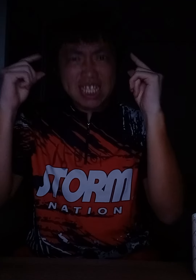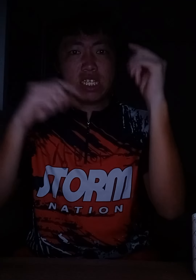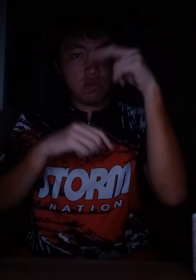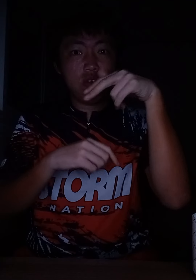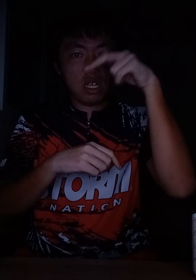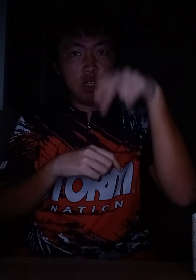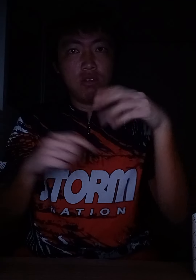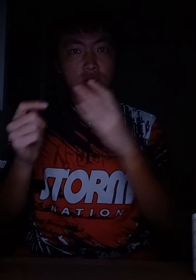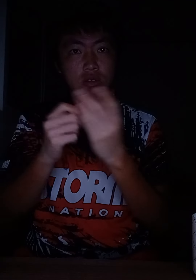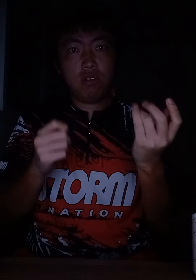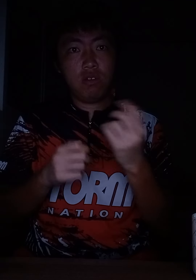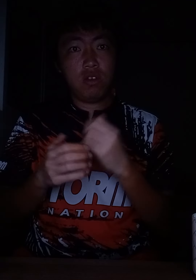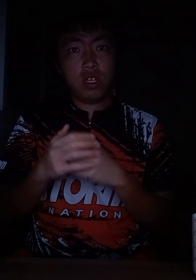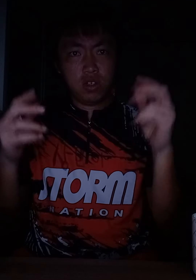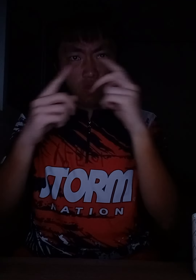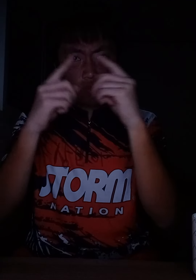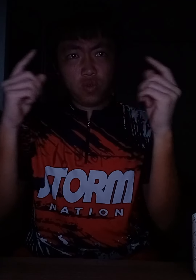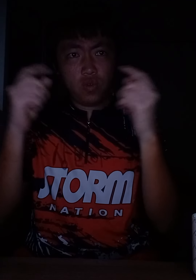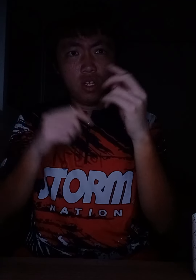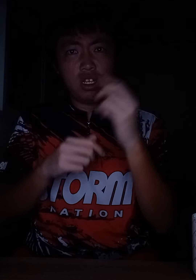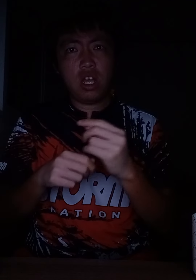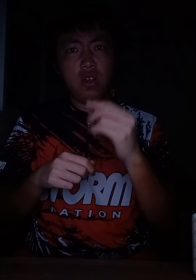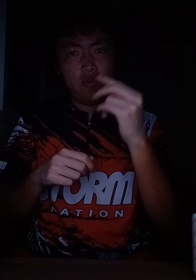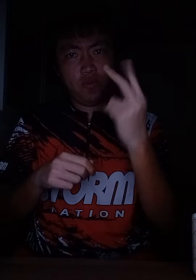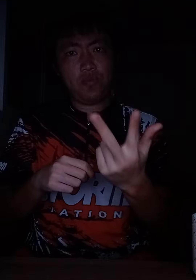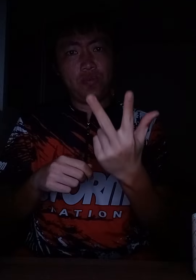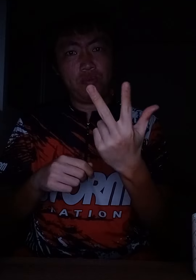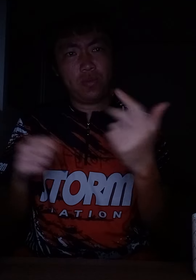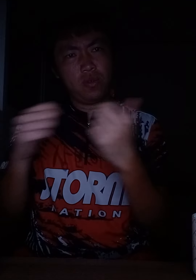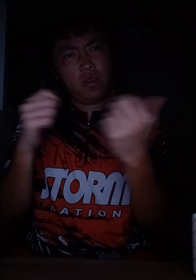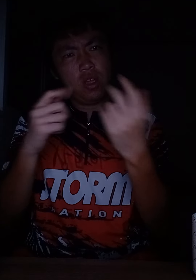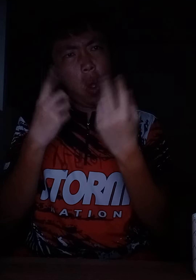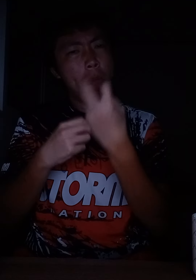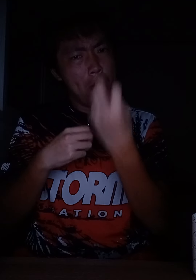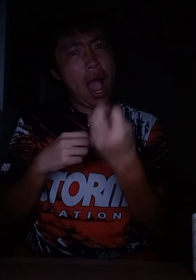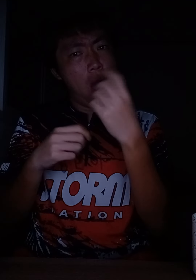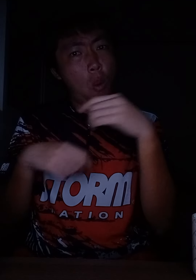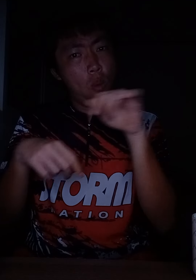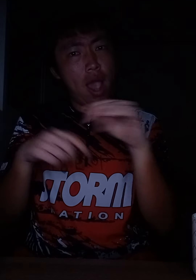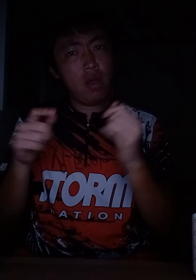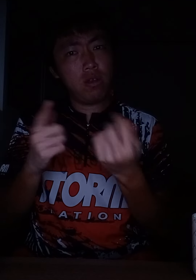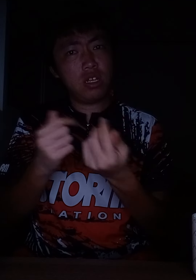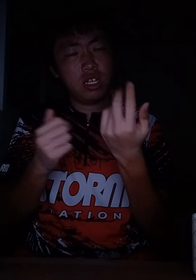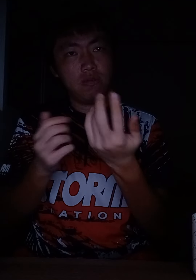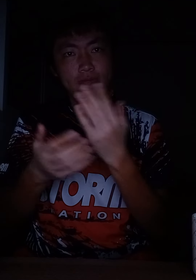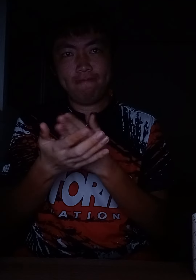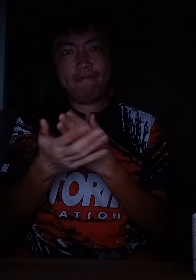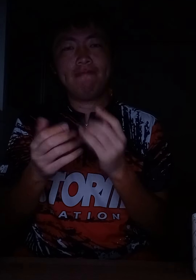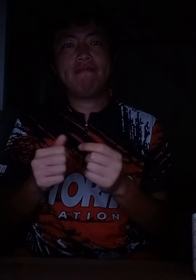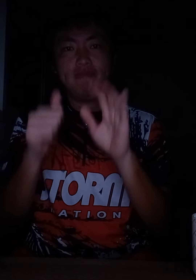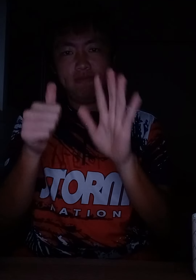의무화된 뒤 마스크 착용을 둘러싼 실랑이가 폭행, 협박, 업무방해로 이어져 입건된 사례는 63건이나